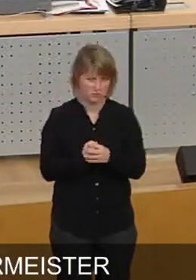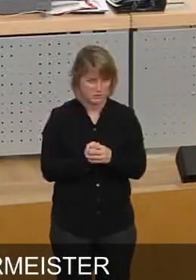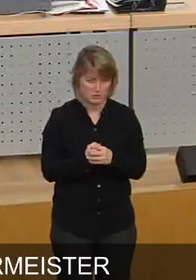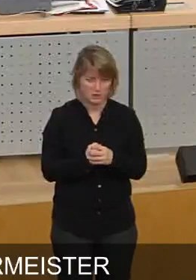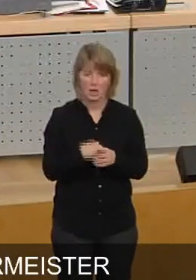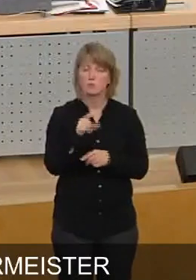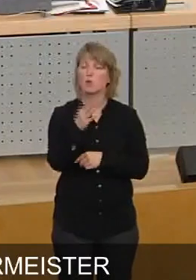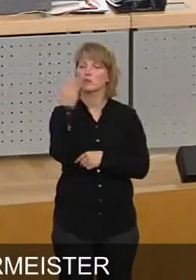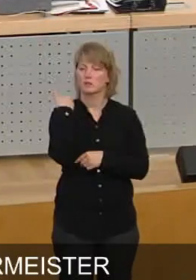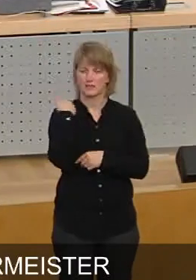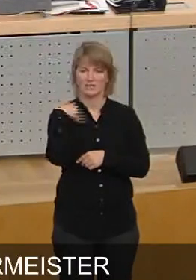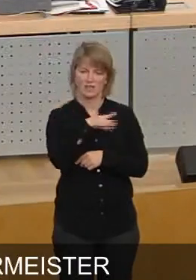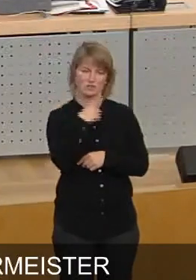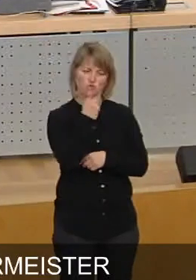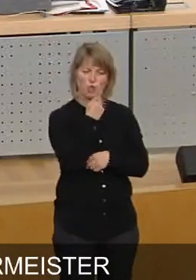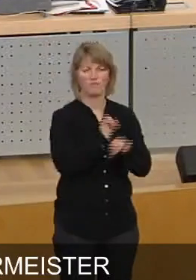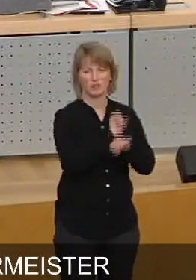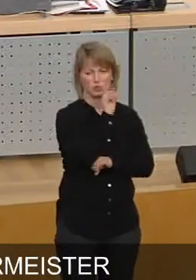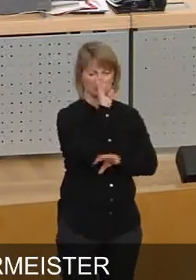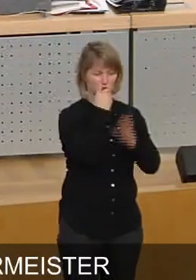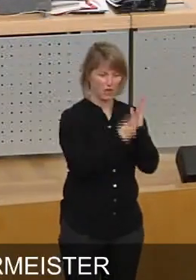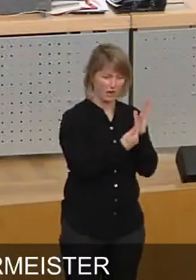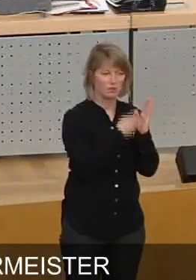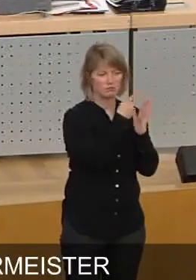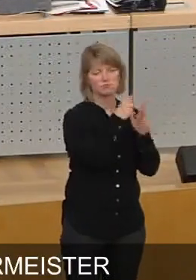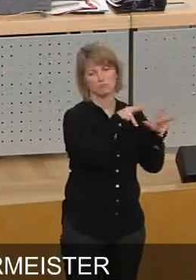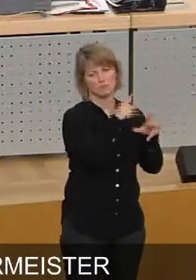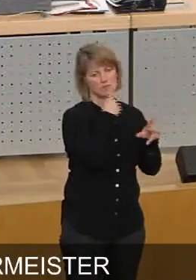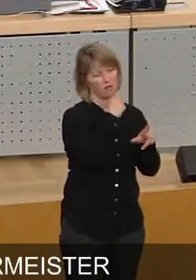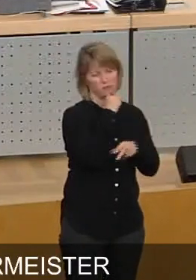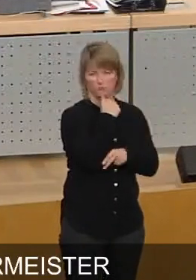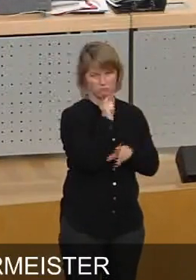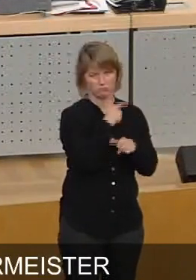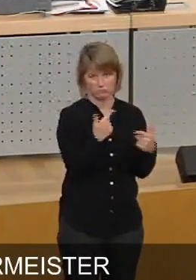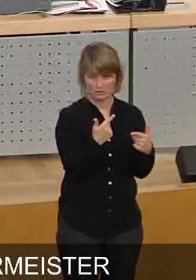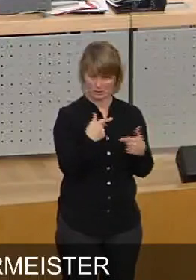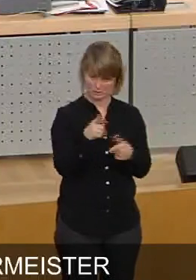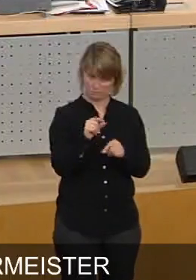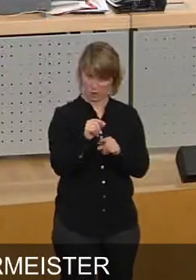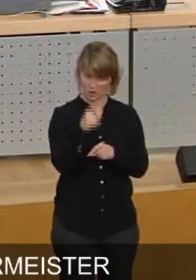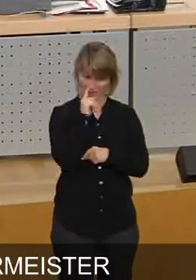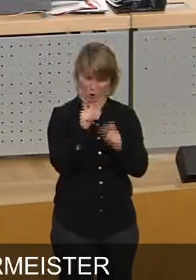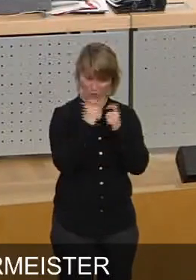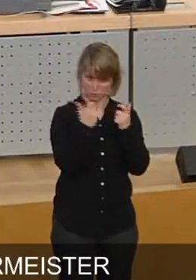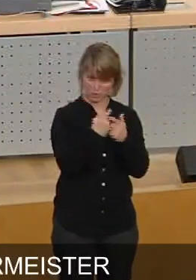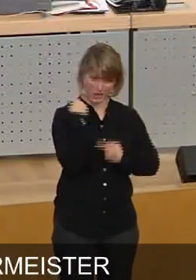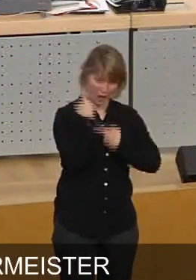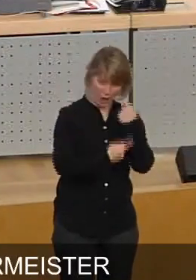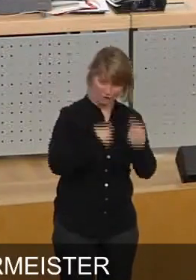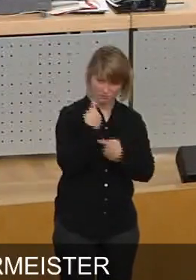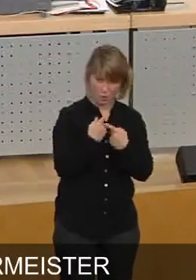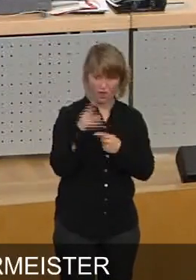in einem Widerspruchsbescheid festgestellt. Hier stellt sich natürlich für mich die Frage, wie die Kommune dauerhaft den zweiten Rettungsweg für den Bauherrn freihalten